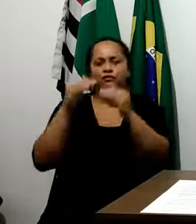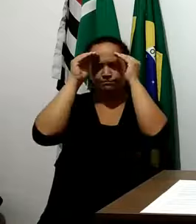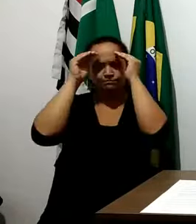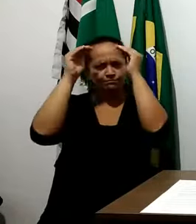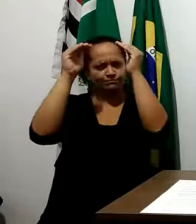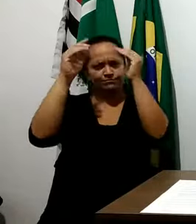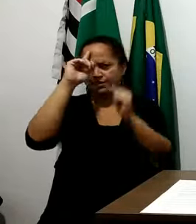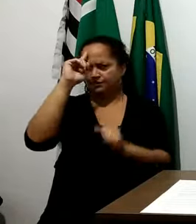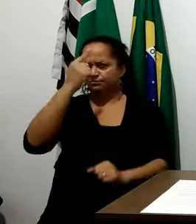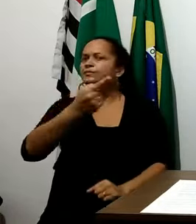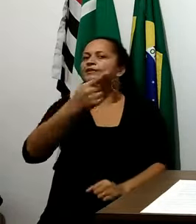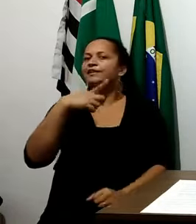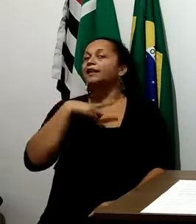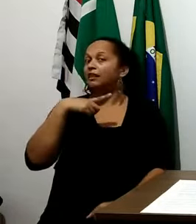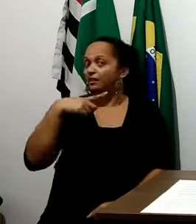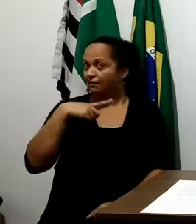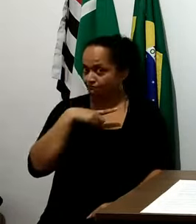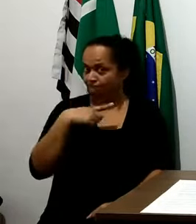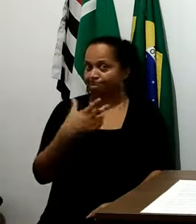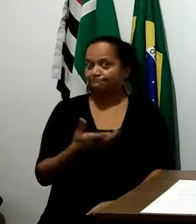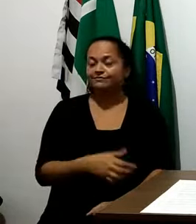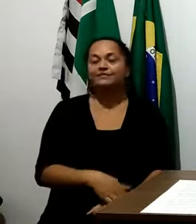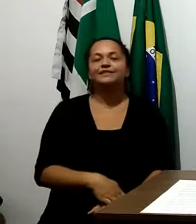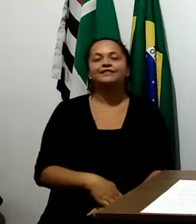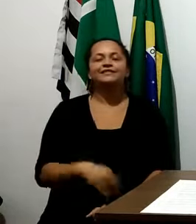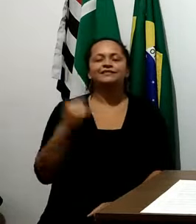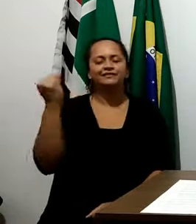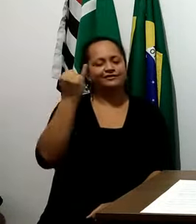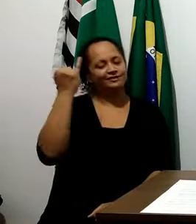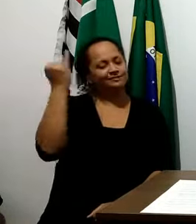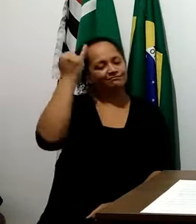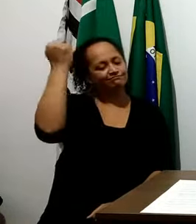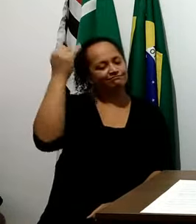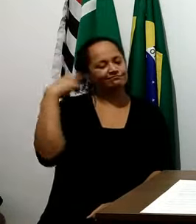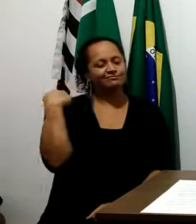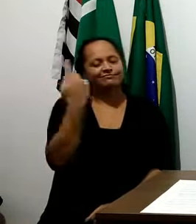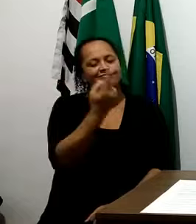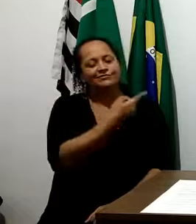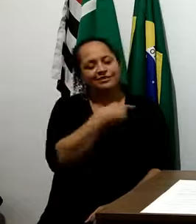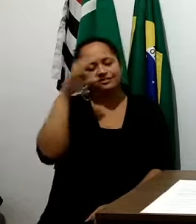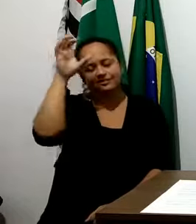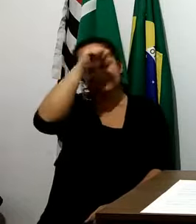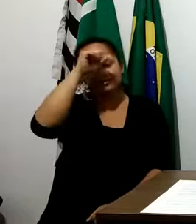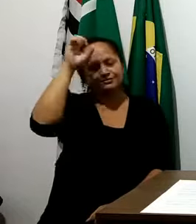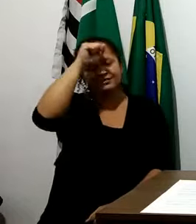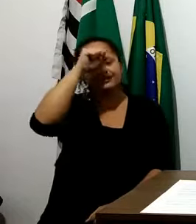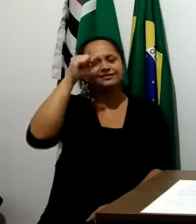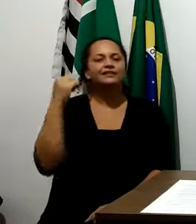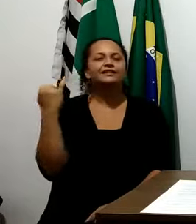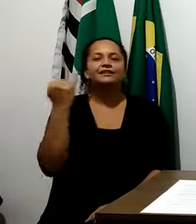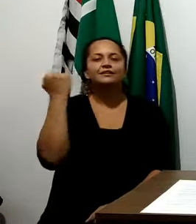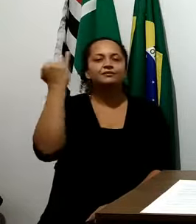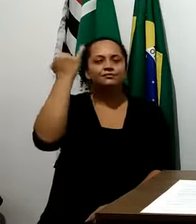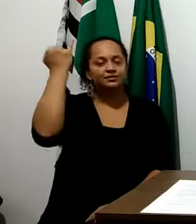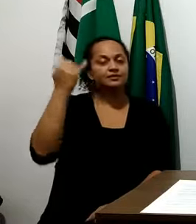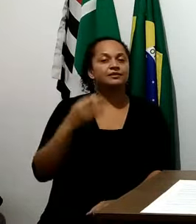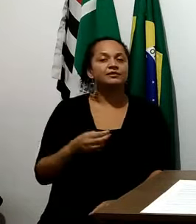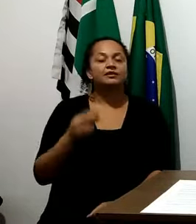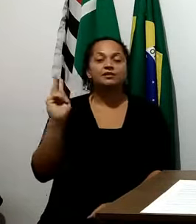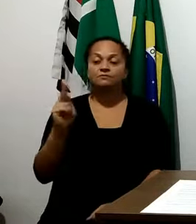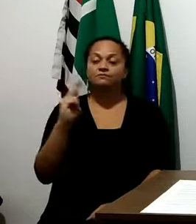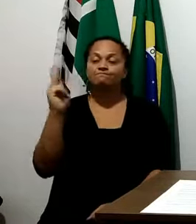sobre nós e que é de extrema importância que a gente aprenda, saiba do seu valor e saiba como